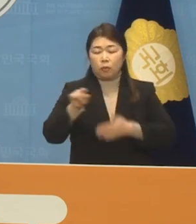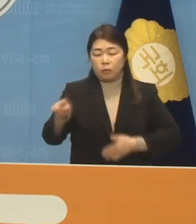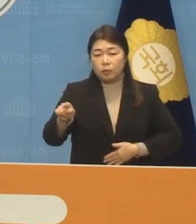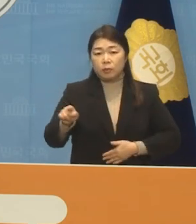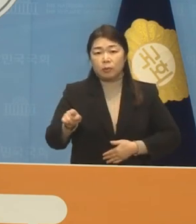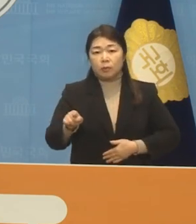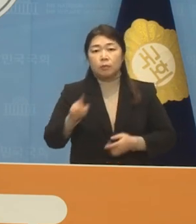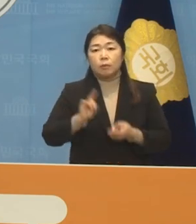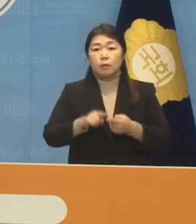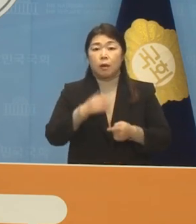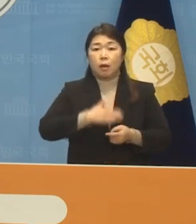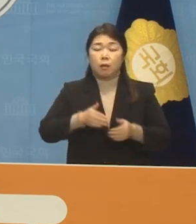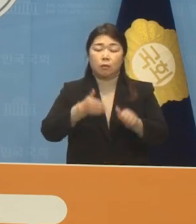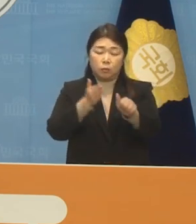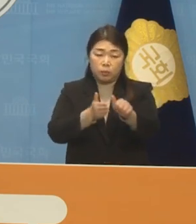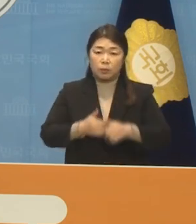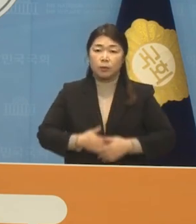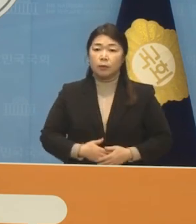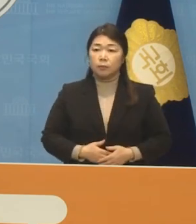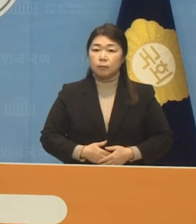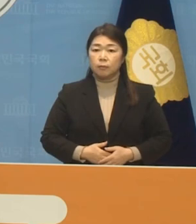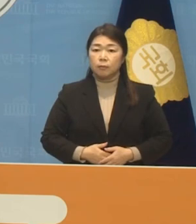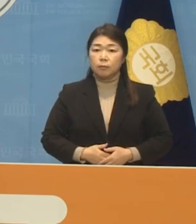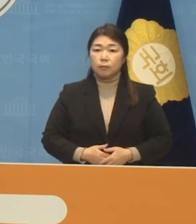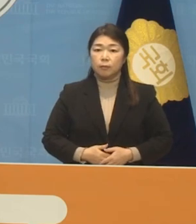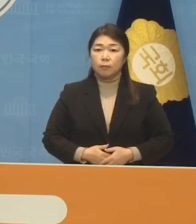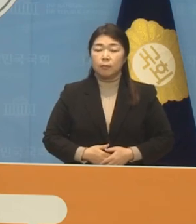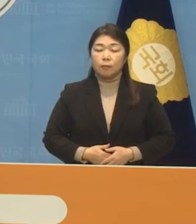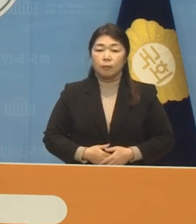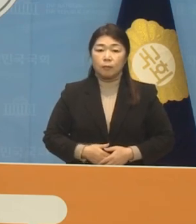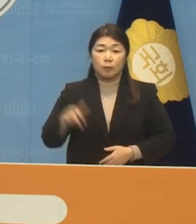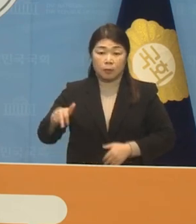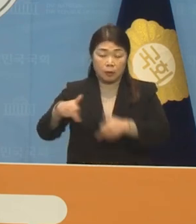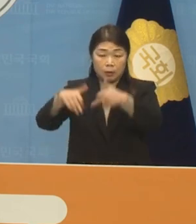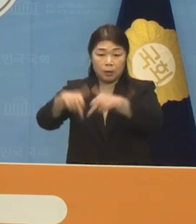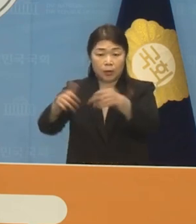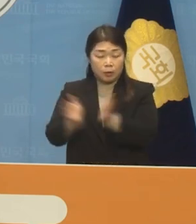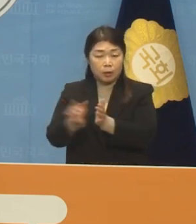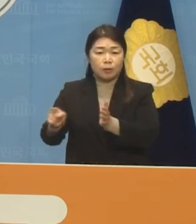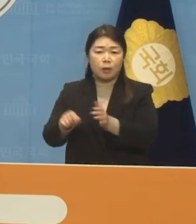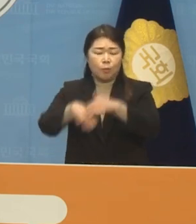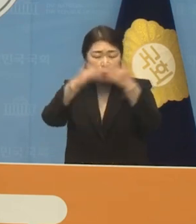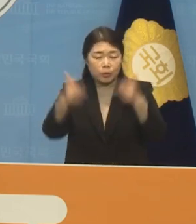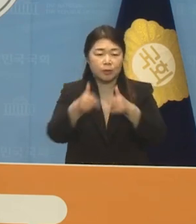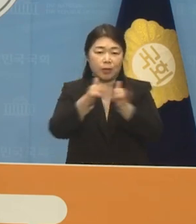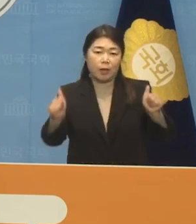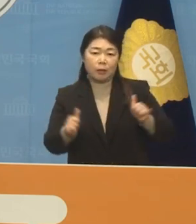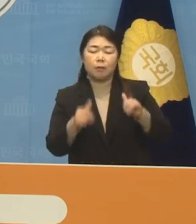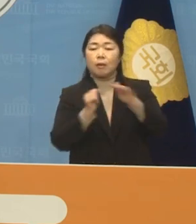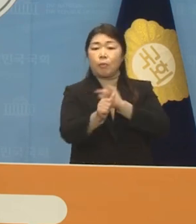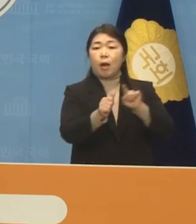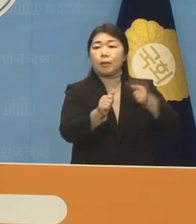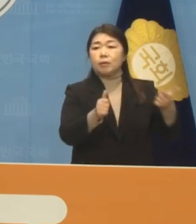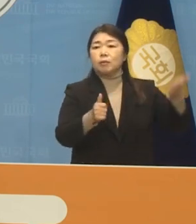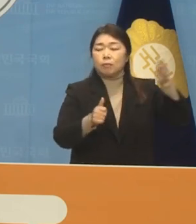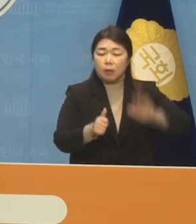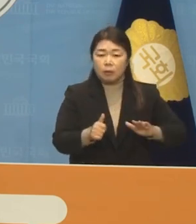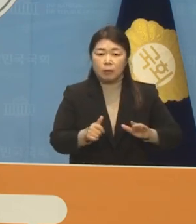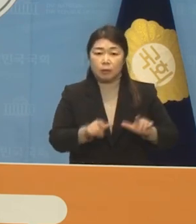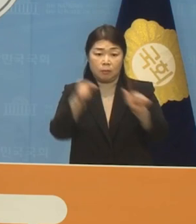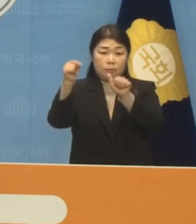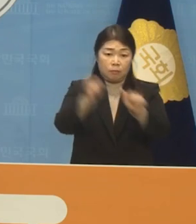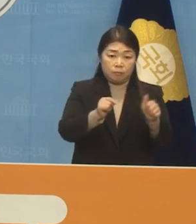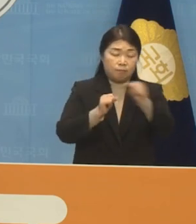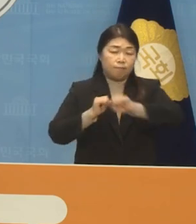것을 호소드립니다. 전장현은 모든 장애인을 대표하는 단체는 아닙니다. 그러나 전장현의 시민 불복종